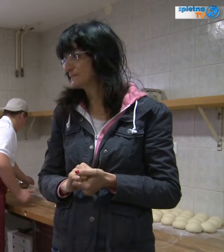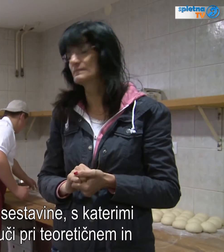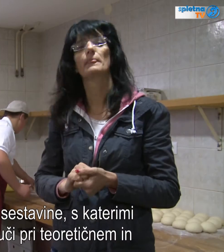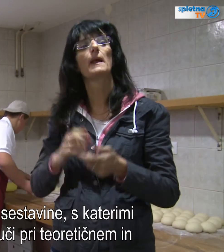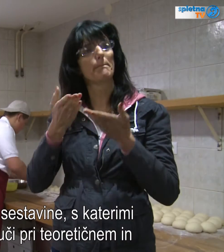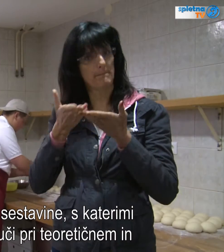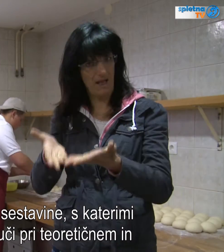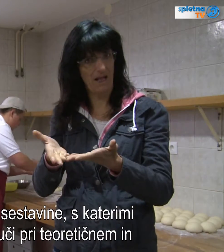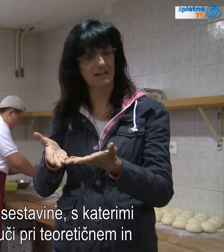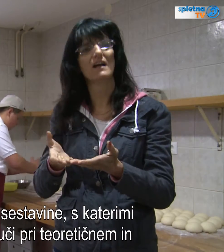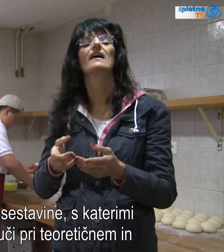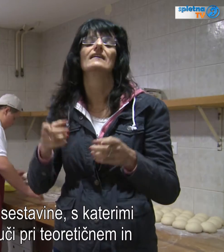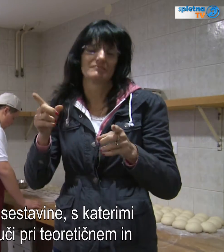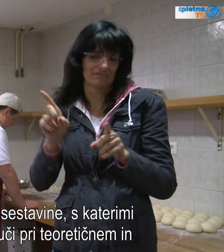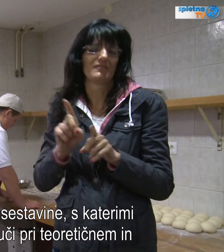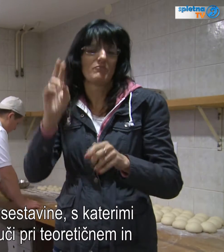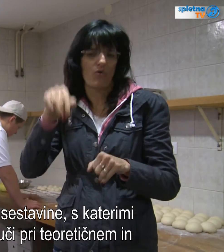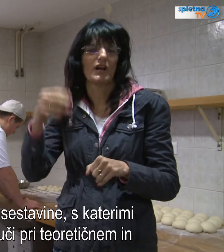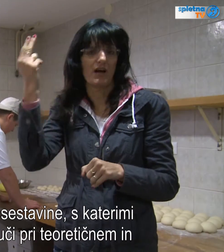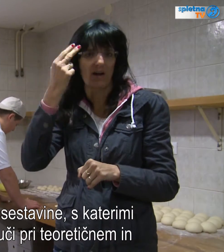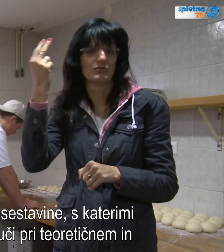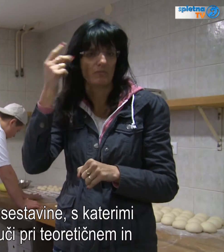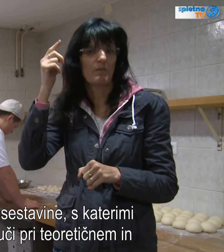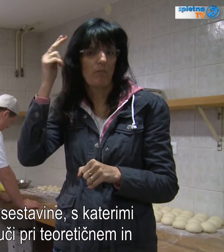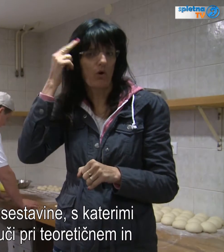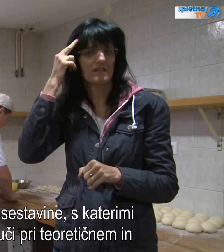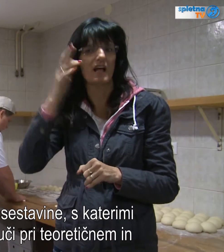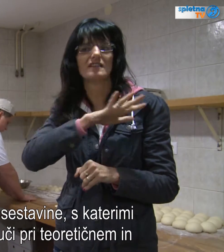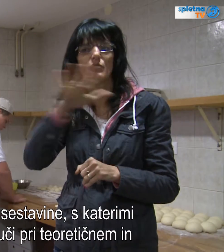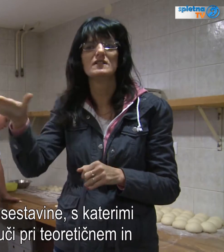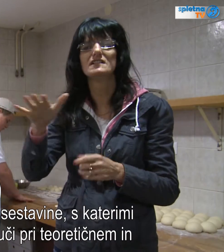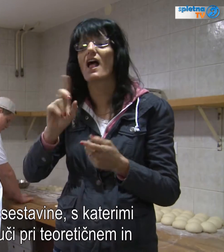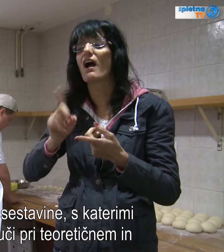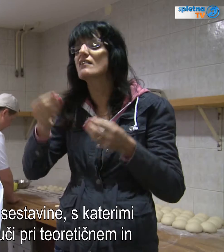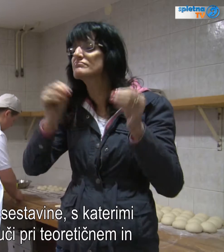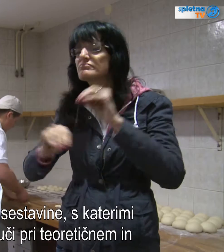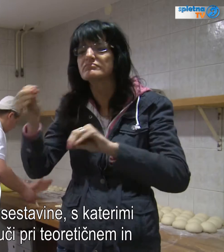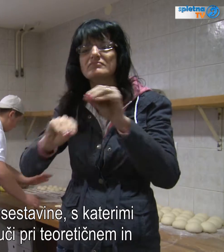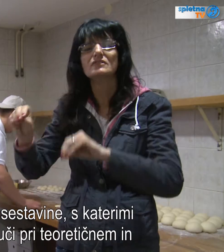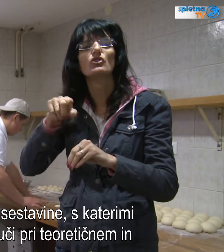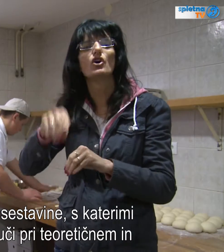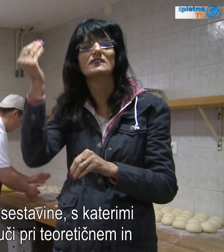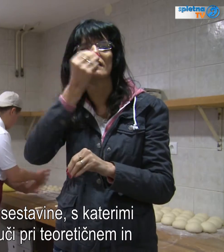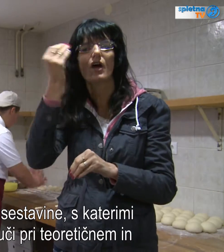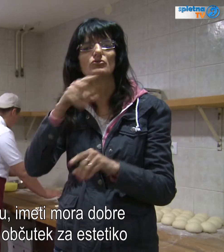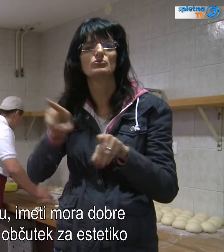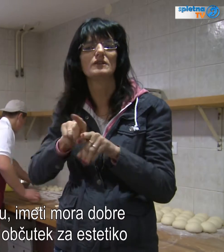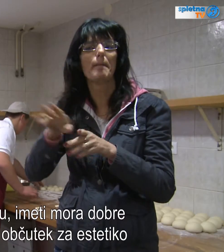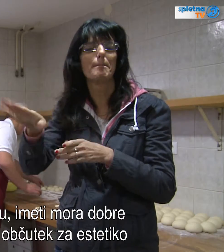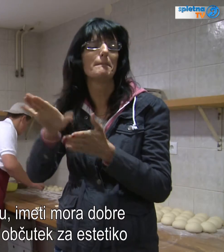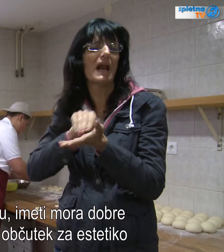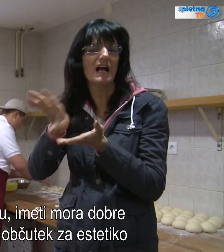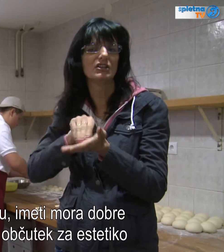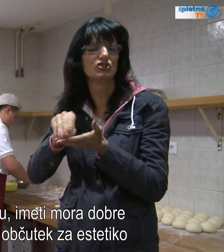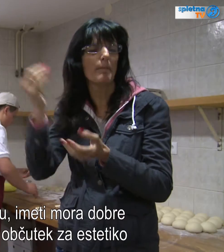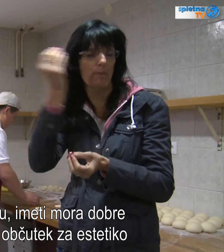Ja, pek vsekakor mora poznati sestavine, s katerimi vsakodnevno dela. To se naučimo tudi pri teoretičnem in